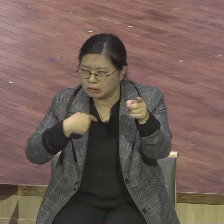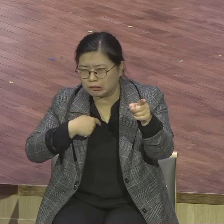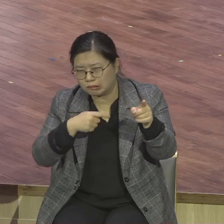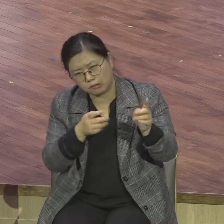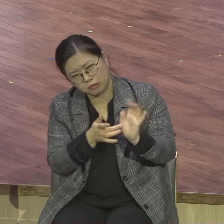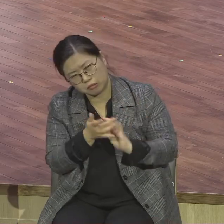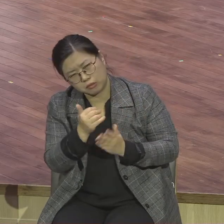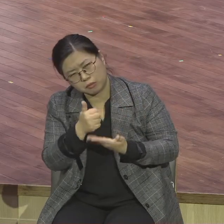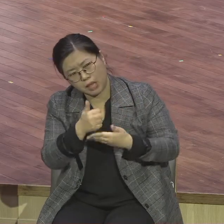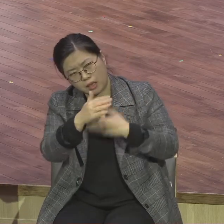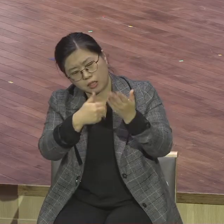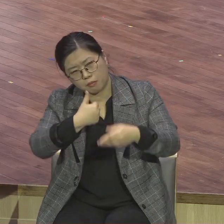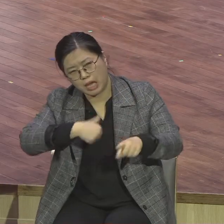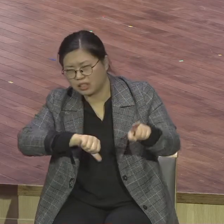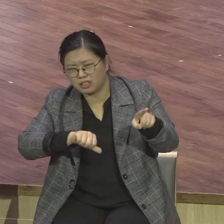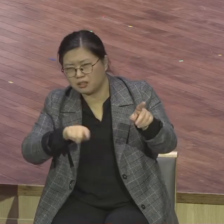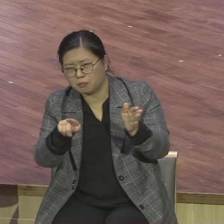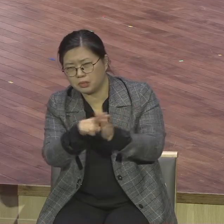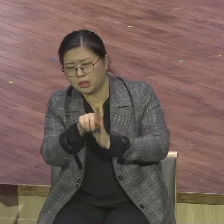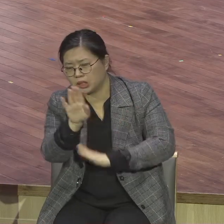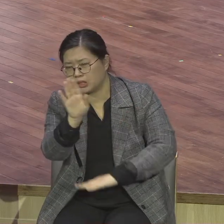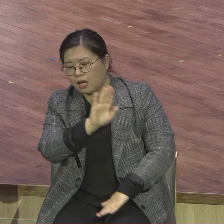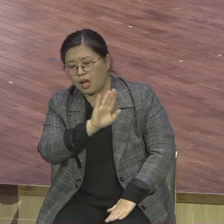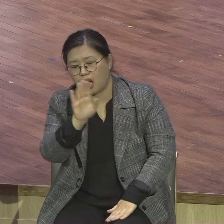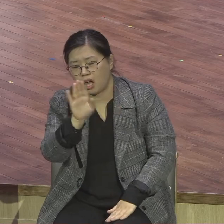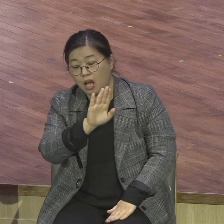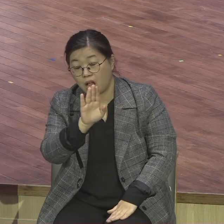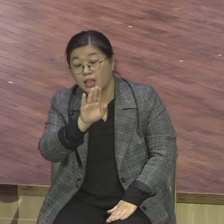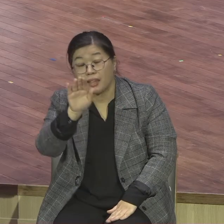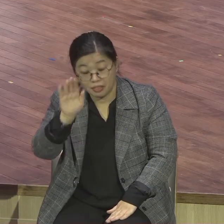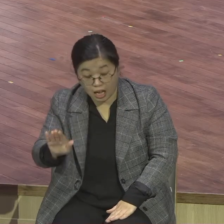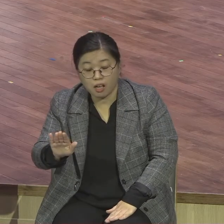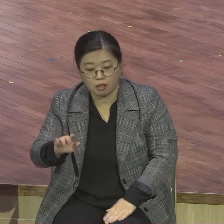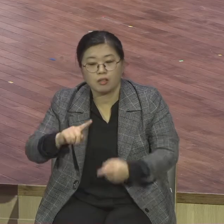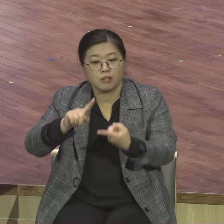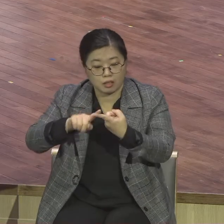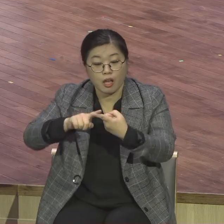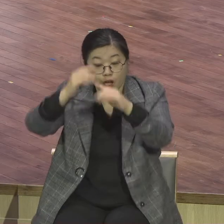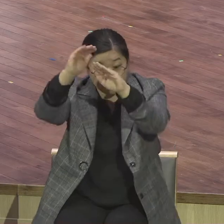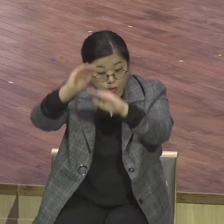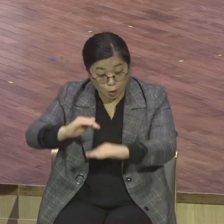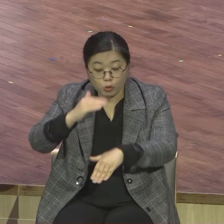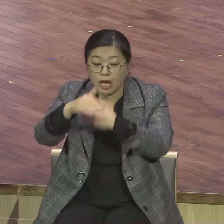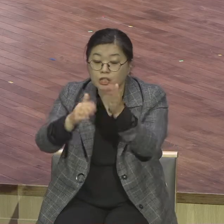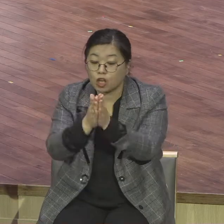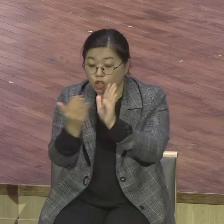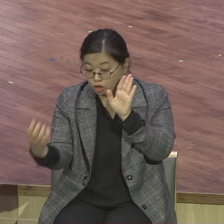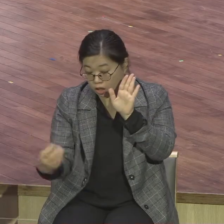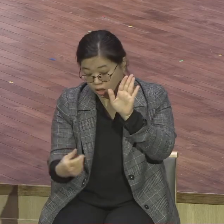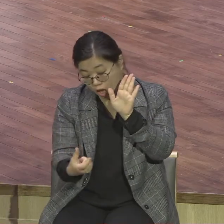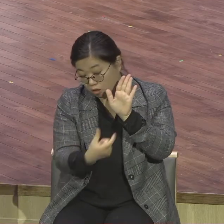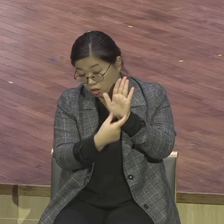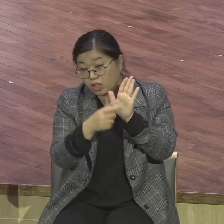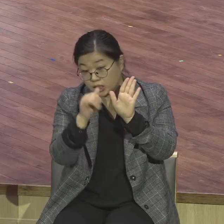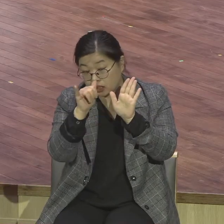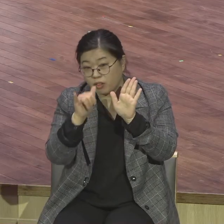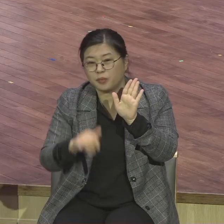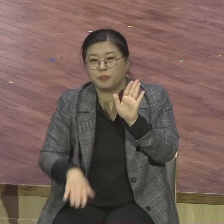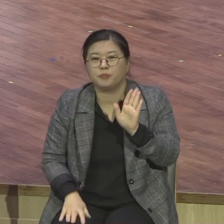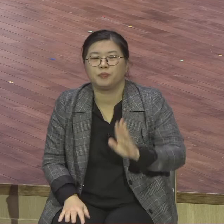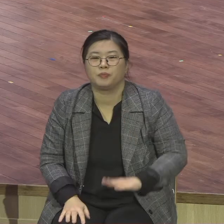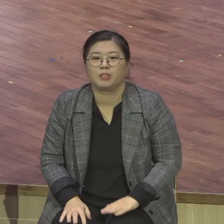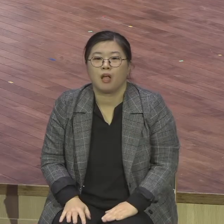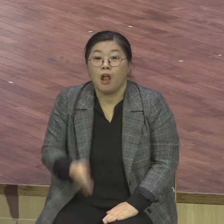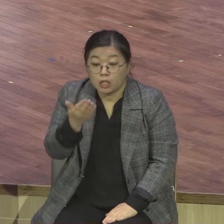말씀하고 있습니다. 그런데 이런 야고보가 예수님의 십자가의 죽으심 그